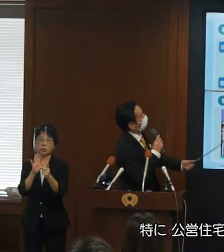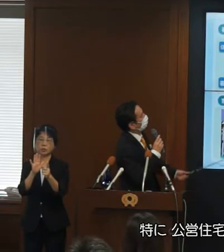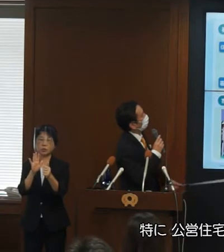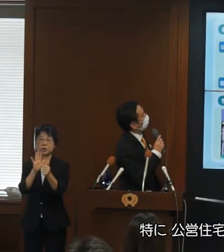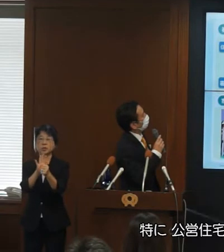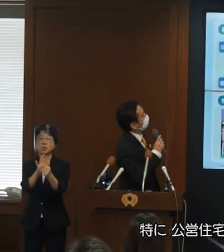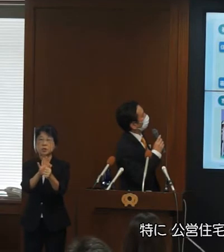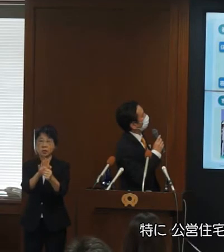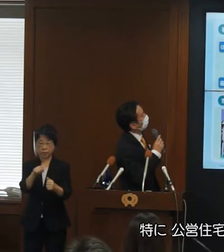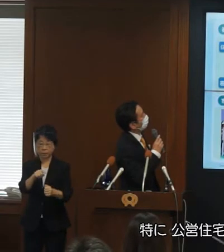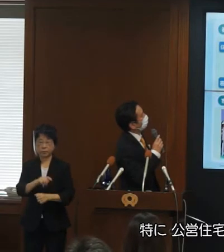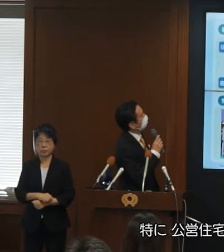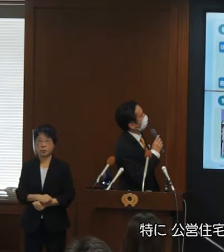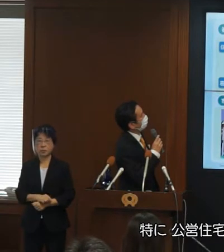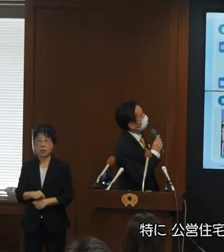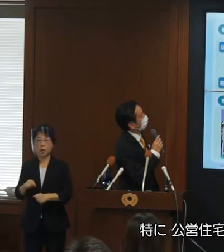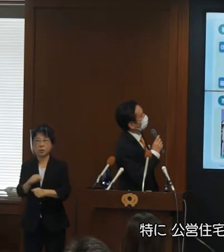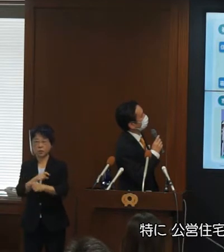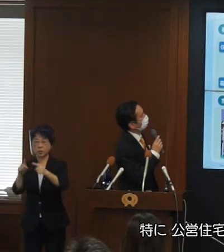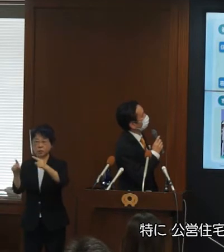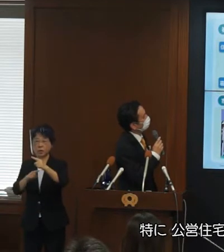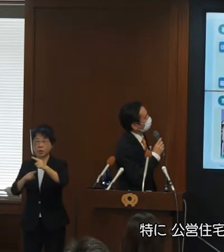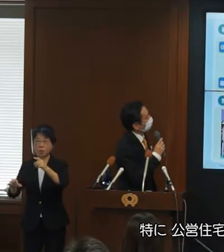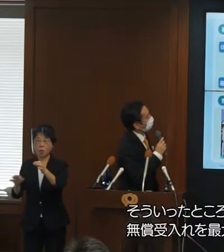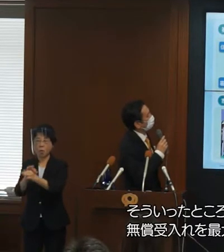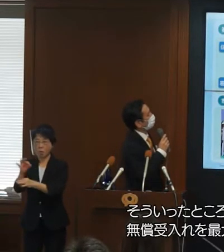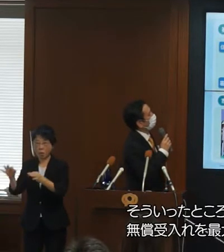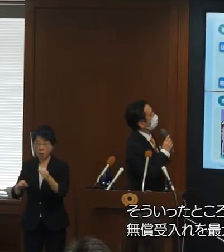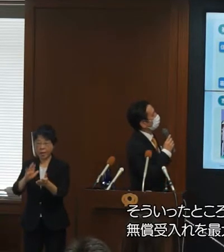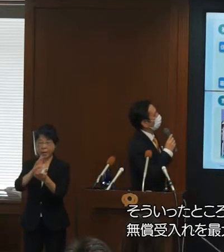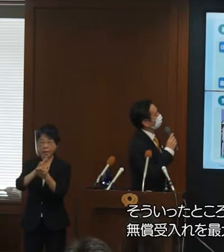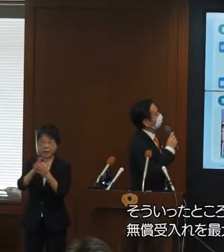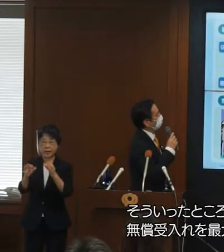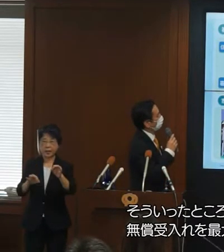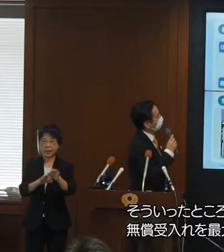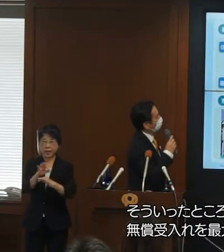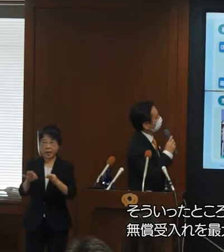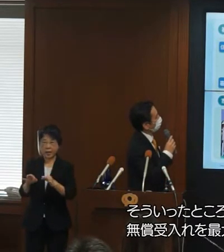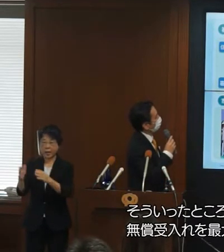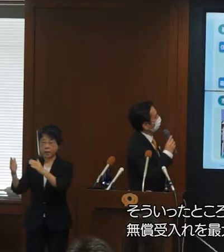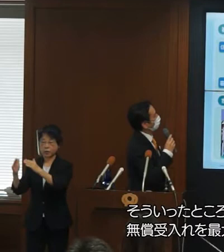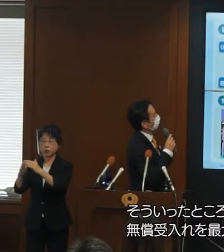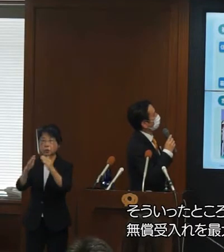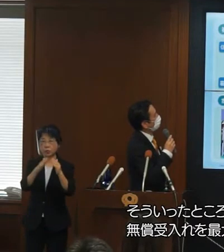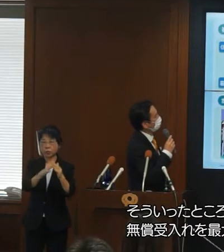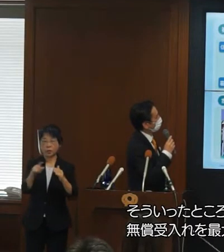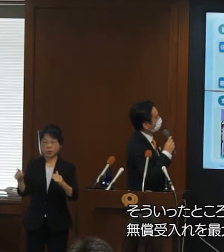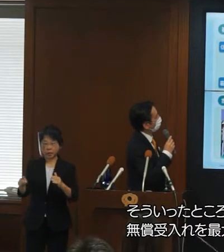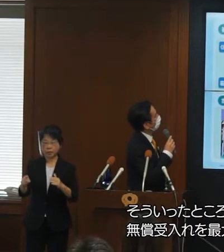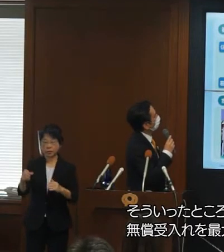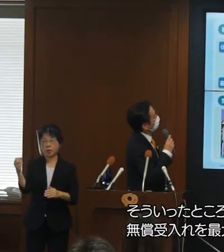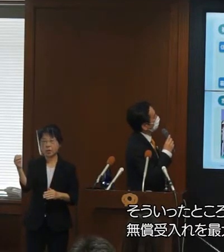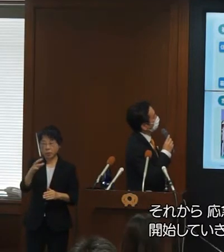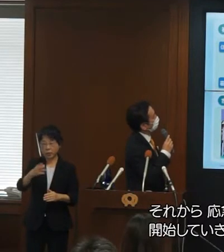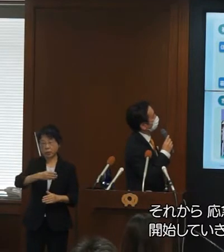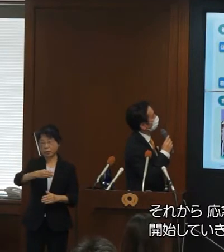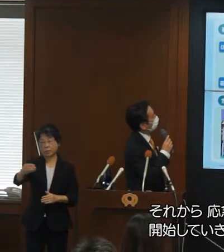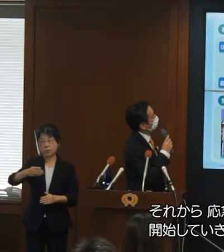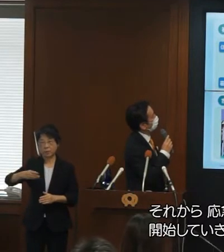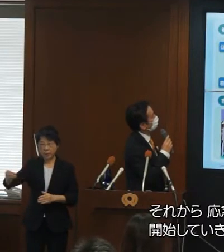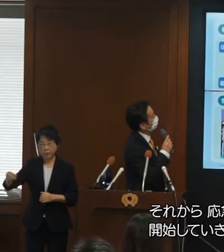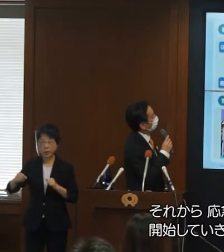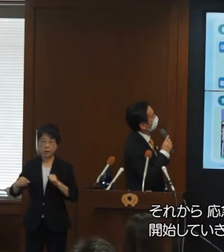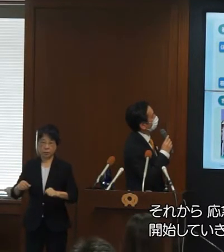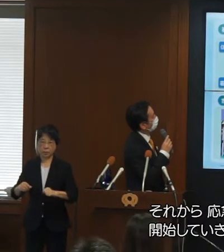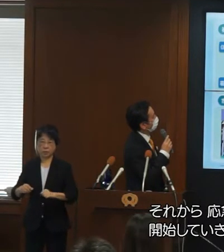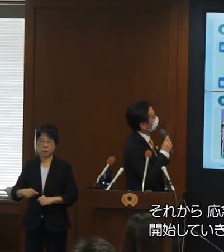特に公営住宅、県営住宅ですとか、まあ、そういったところの応急住宅について無償受け入れを最大2年間、それから応